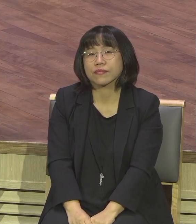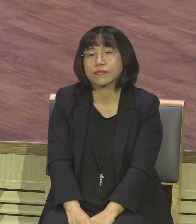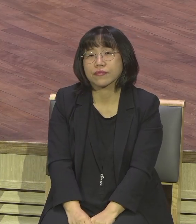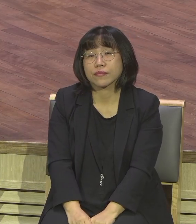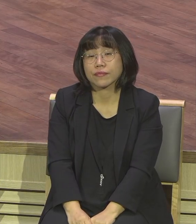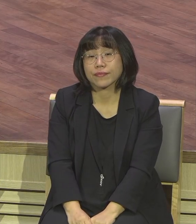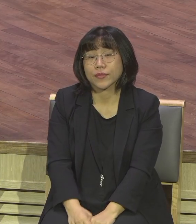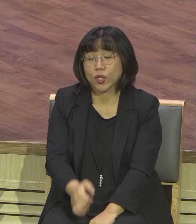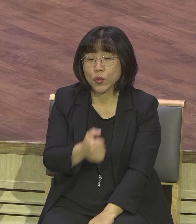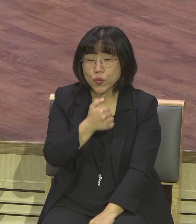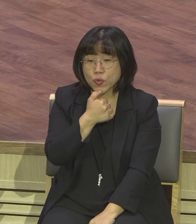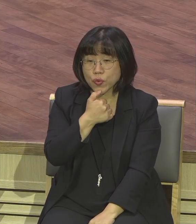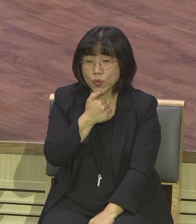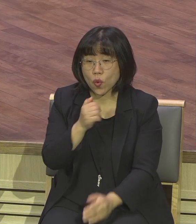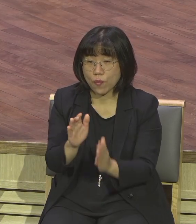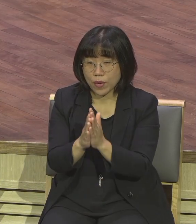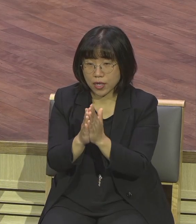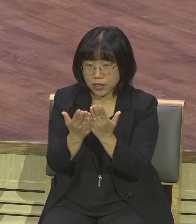로마서